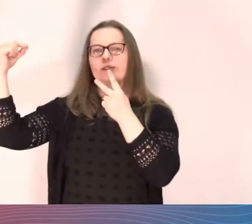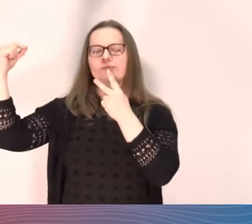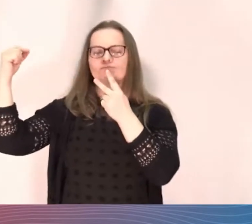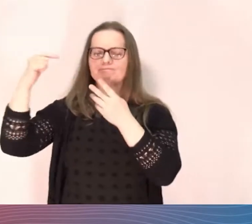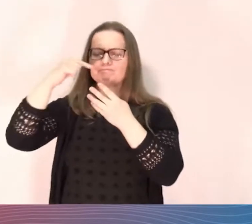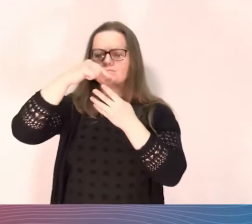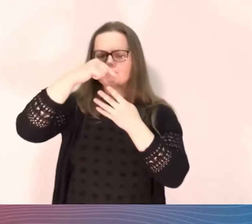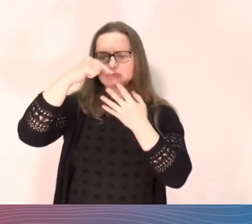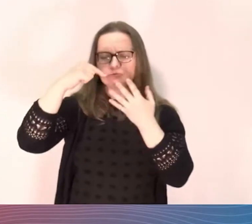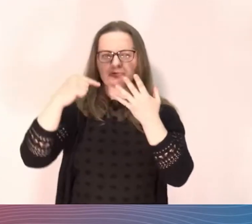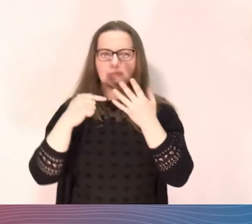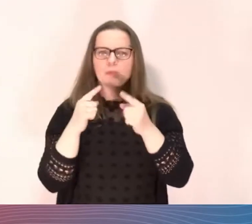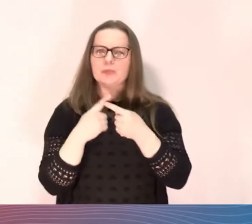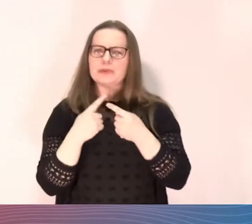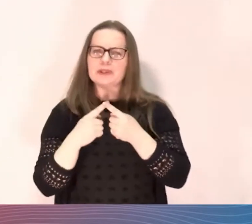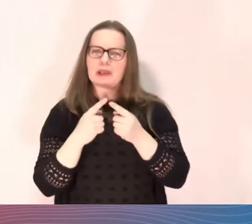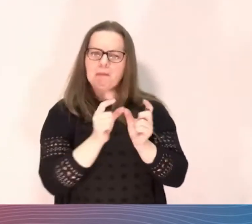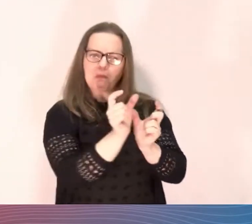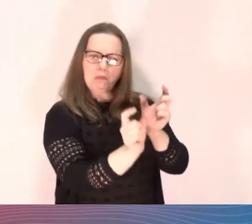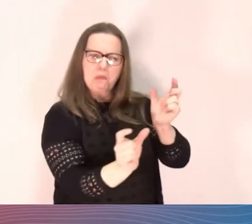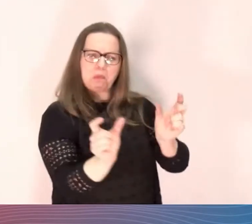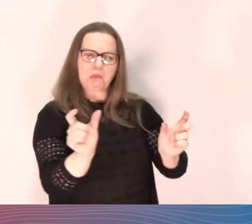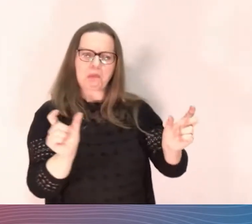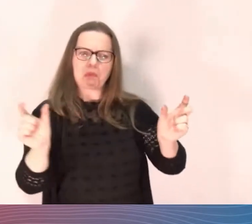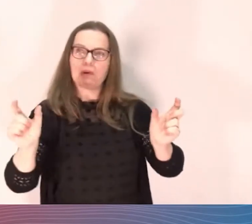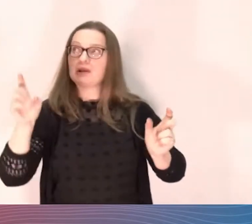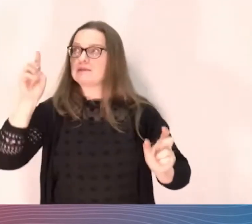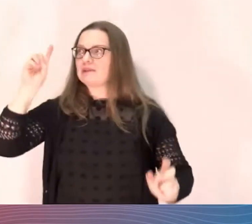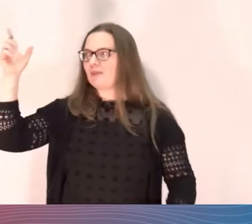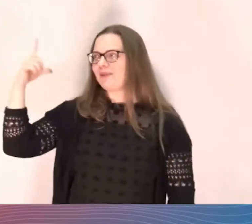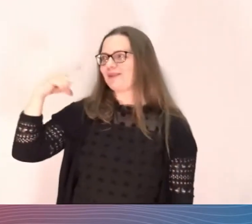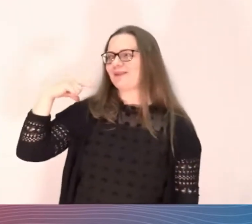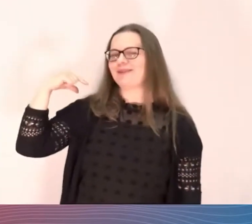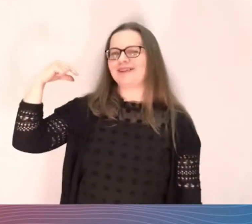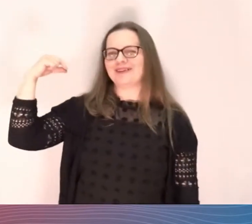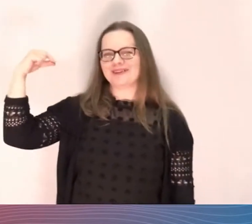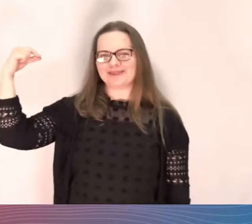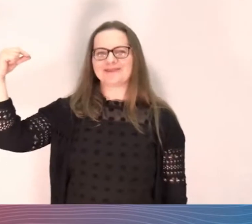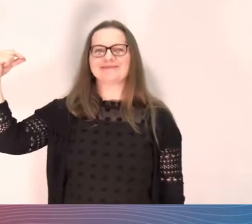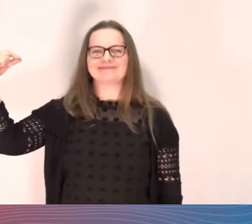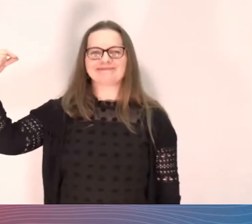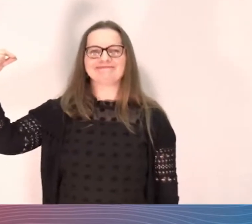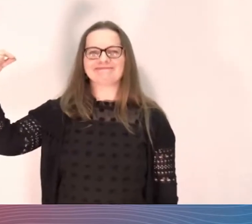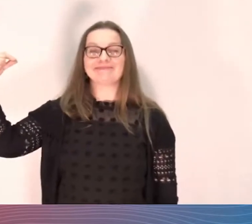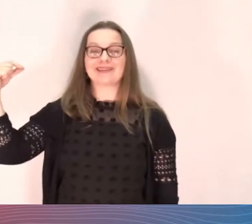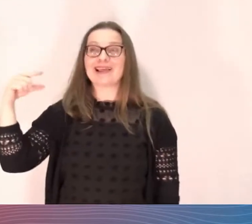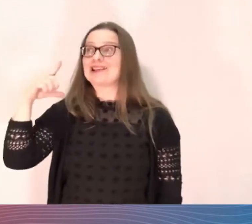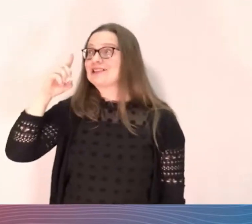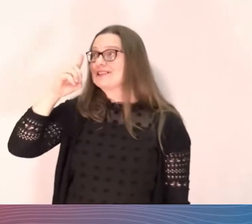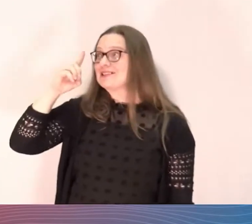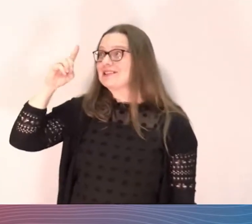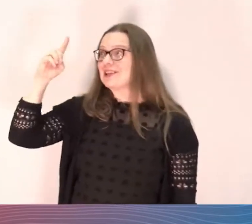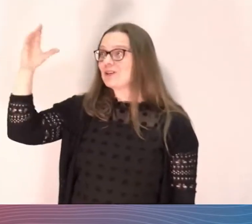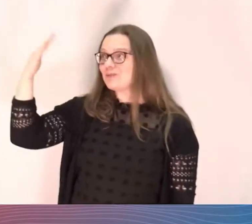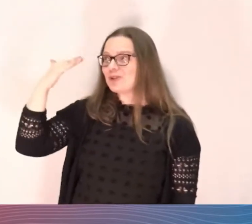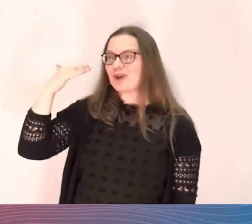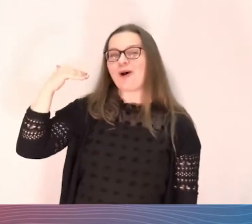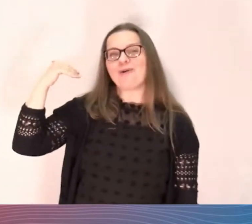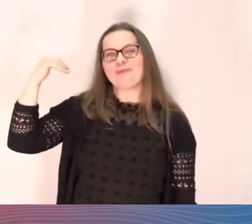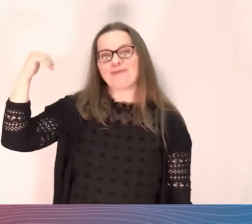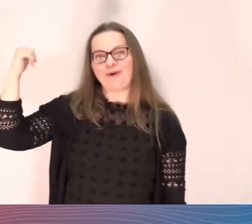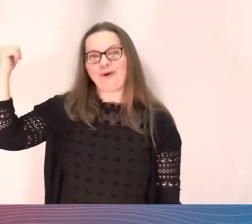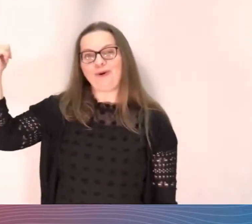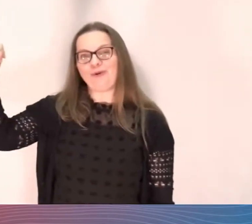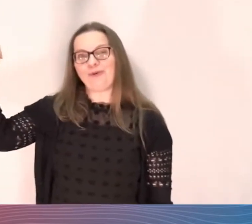tantas pessoas, Deus nos escolheu. Deus nos elegeu. E Deus nos